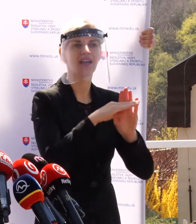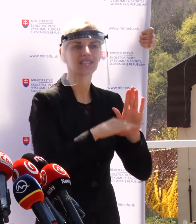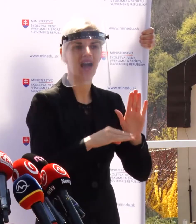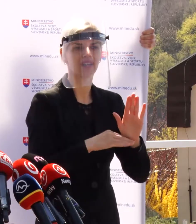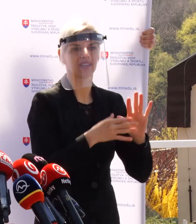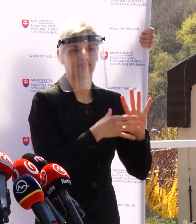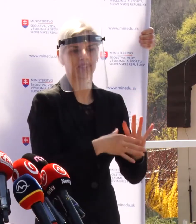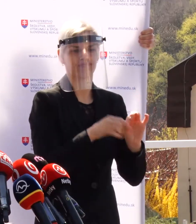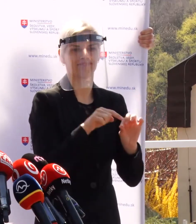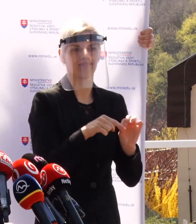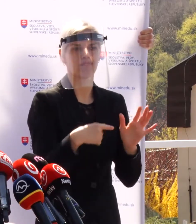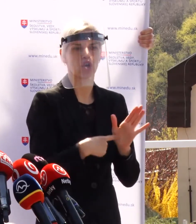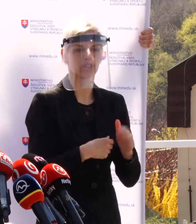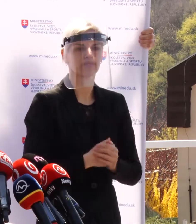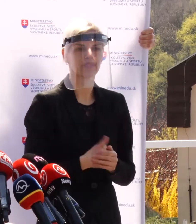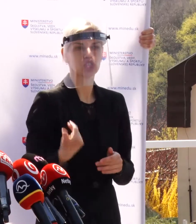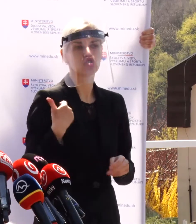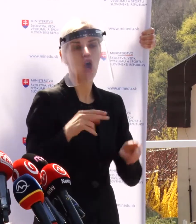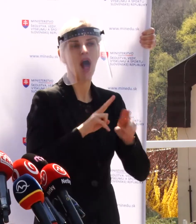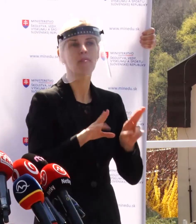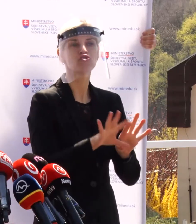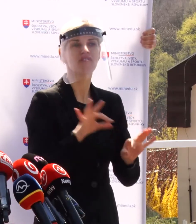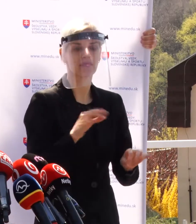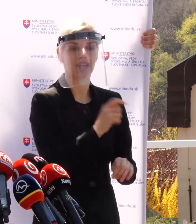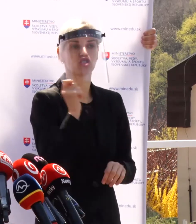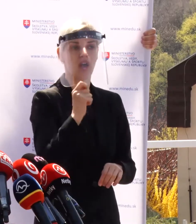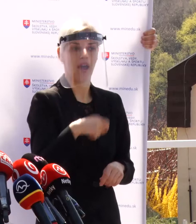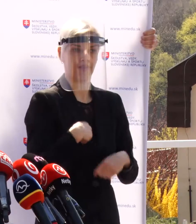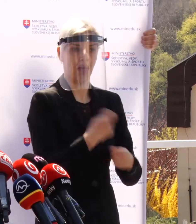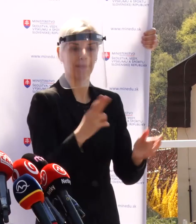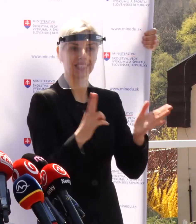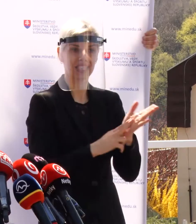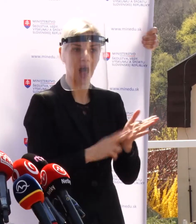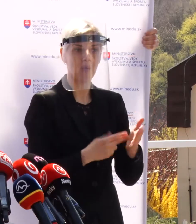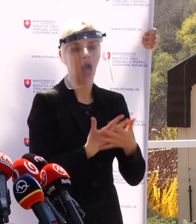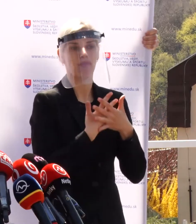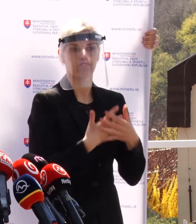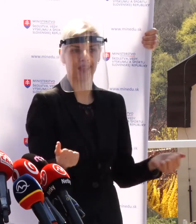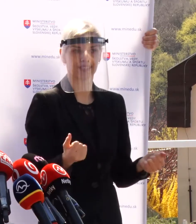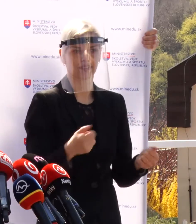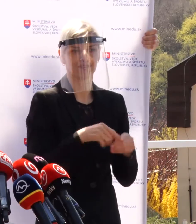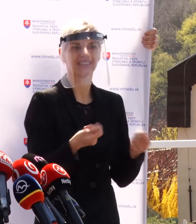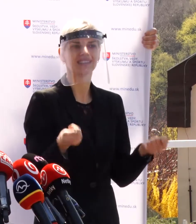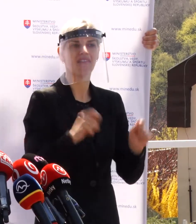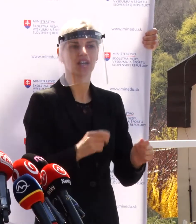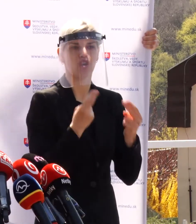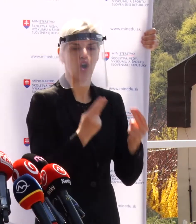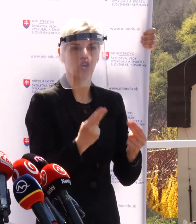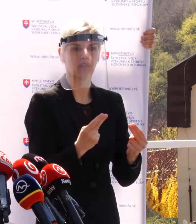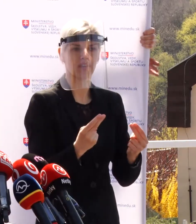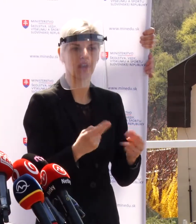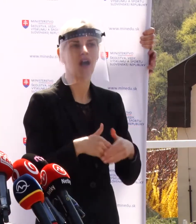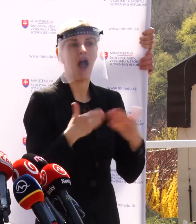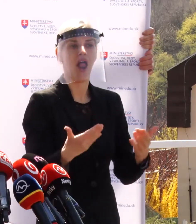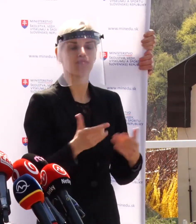možné. Školy si teda budú môcť vybrať, či budú žiakov známkovať, teda klasifikovať v rámci záverečného hodnotenia, či ich budú